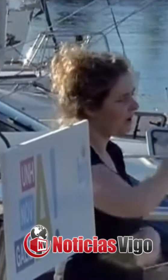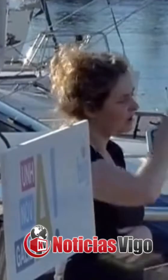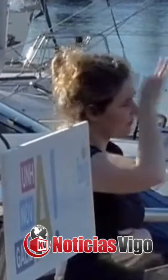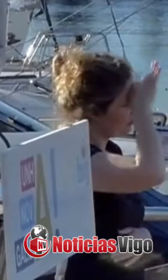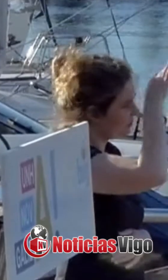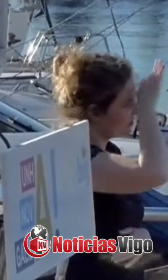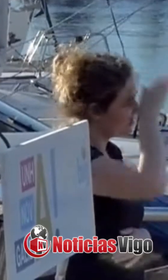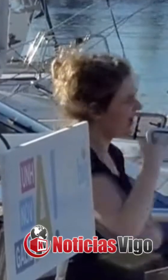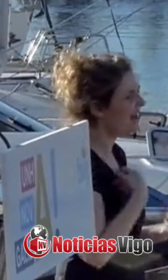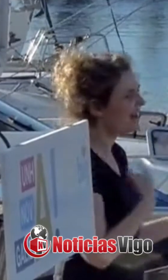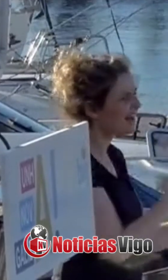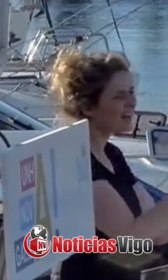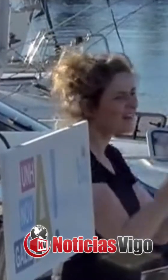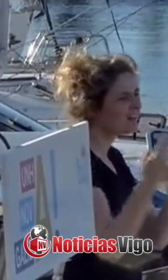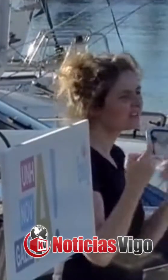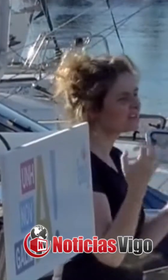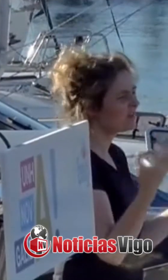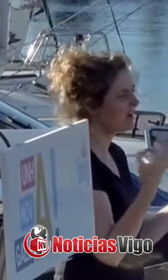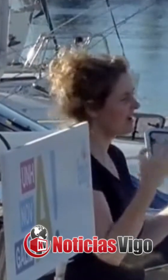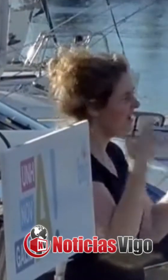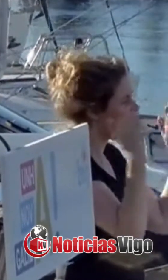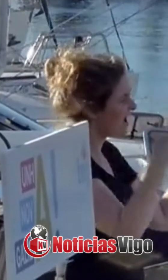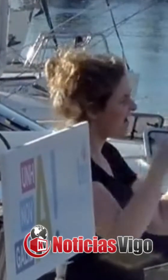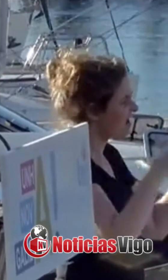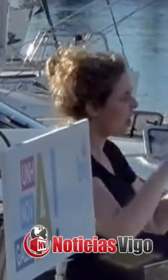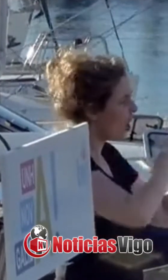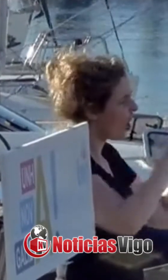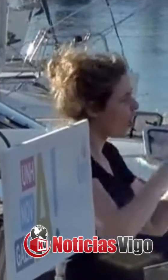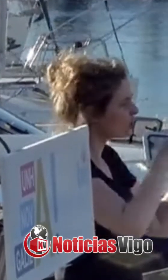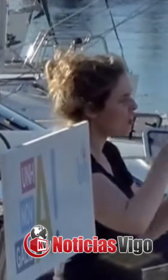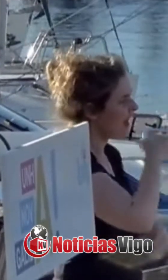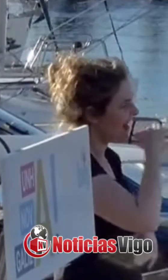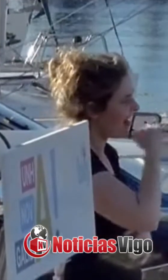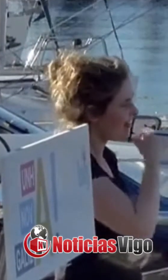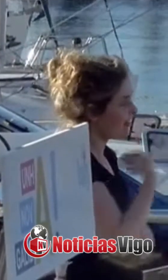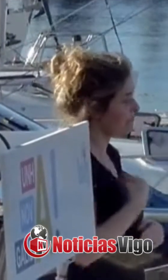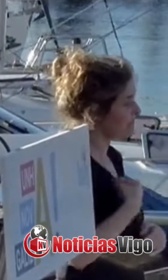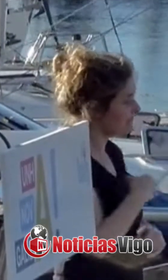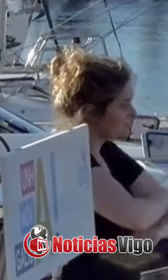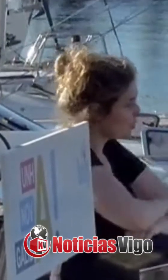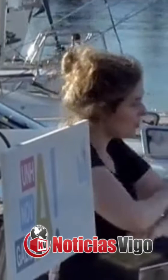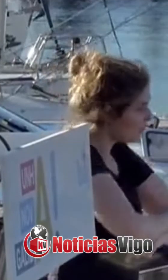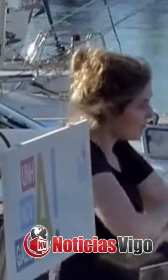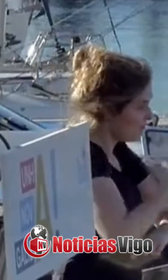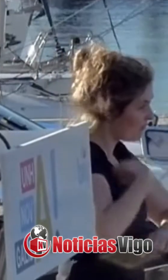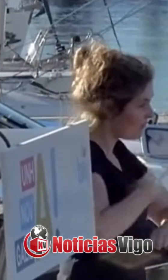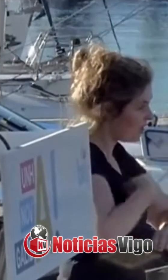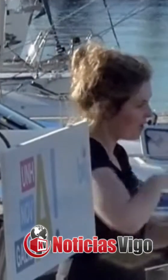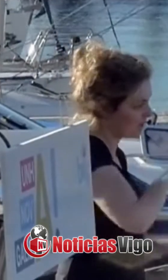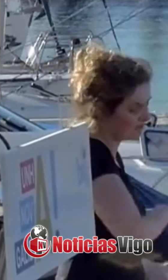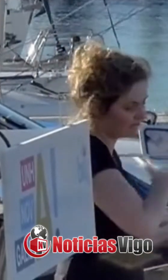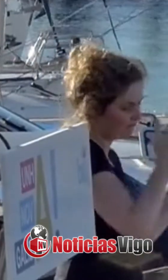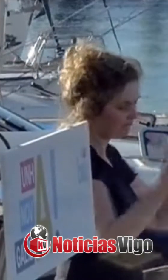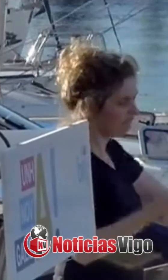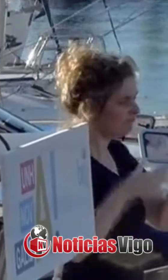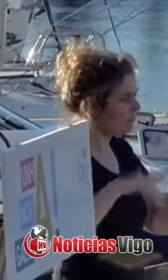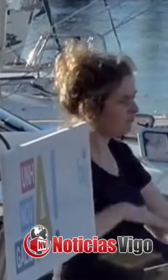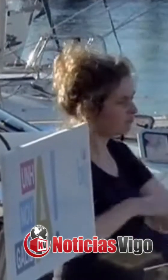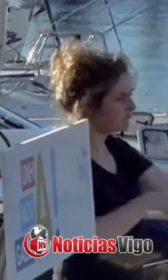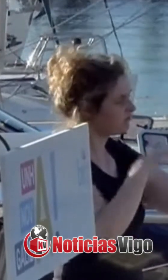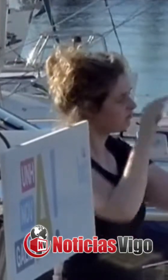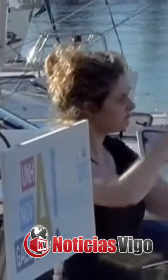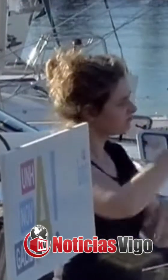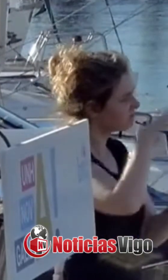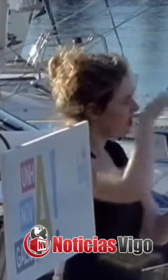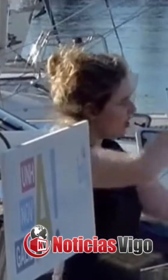domingo. Precisamos que os aplausos das 8 da tarde nas varandas se convirtan nunha gran movilización nas urnas